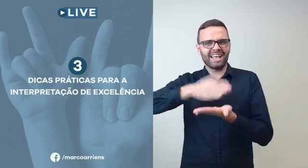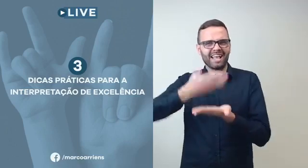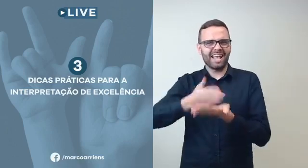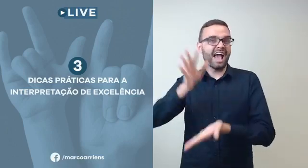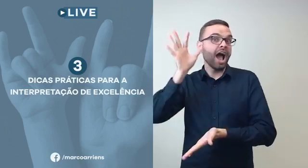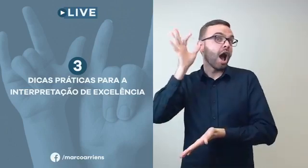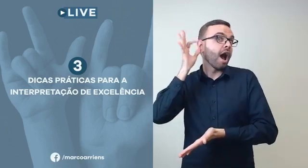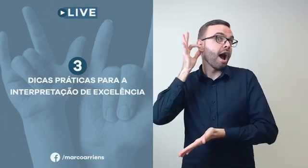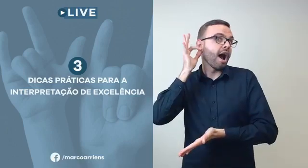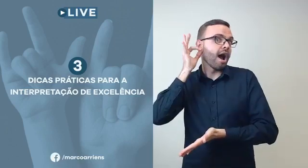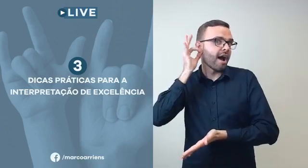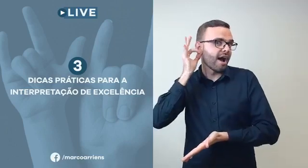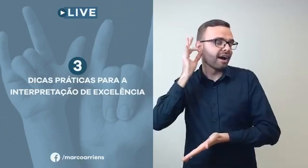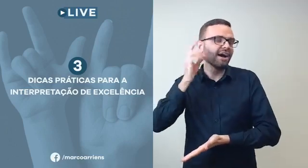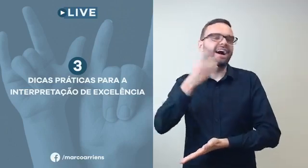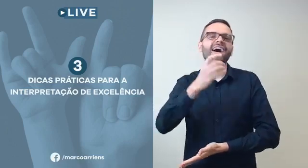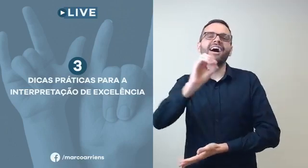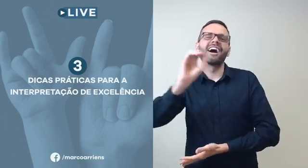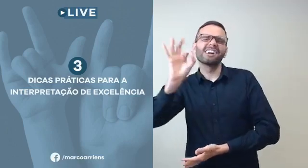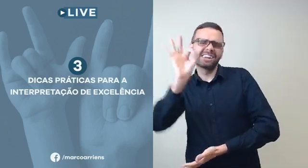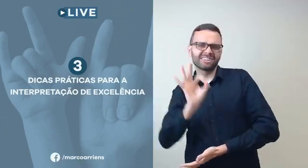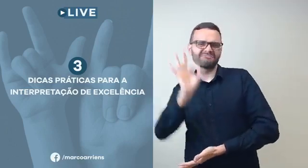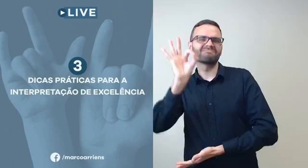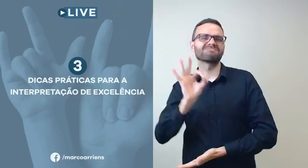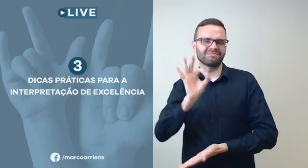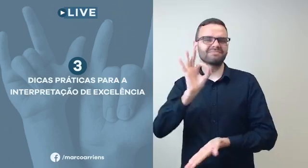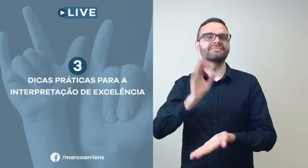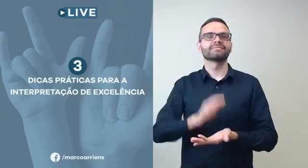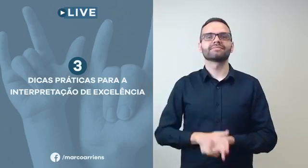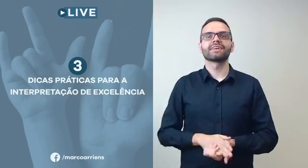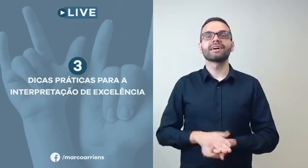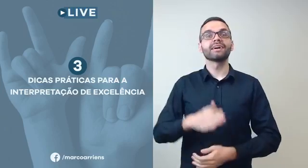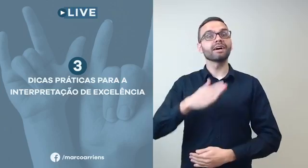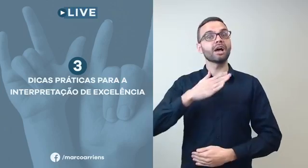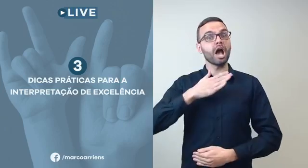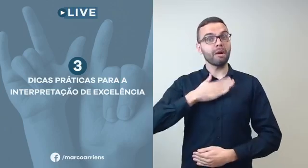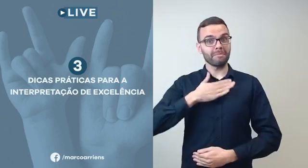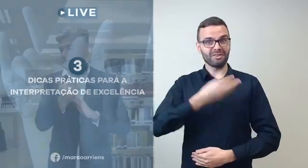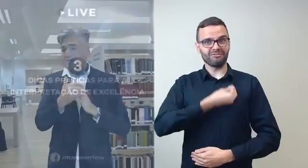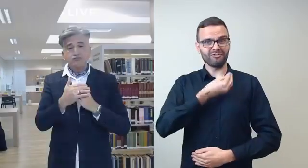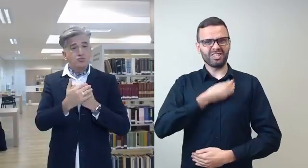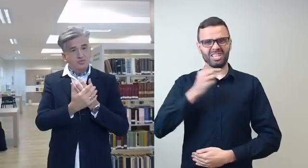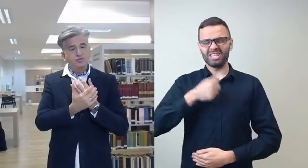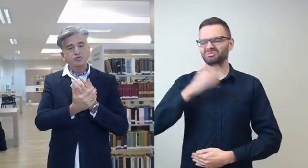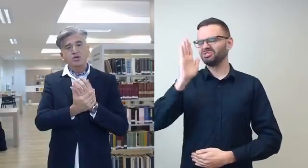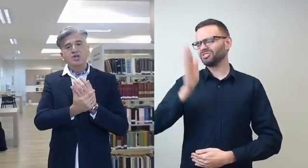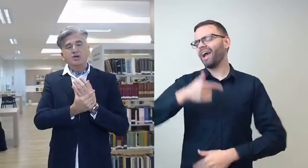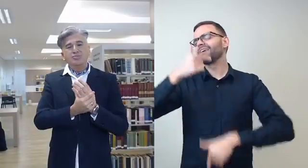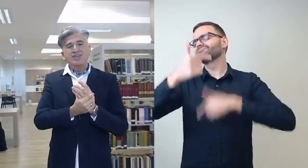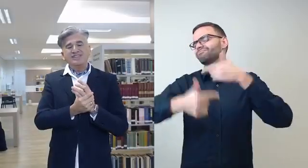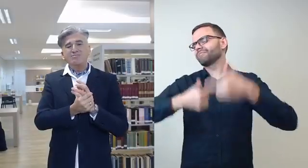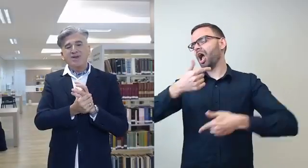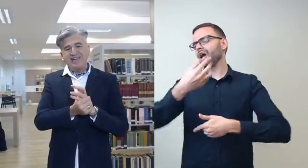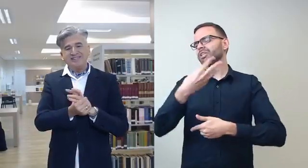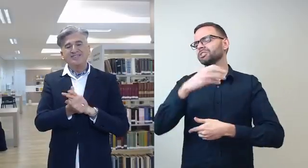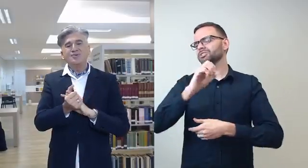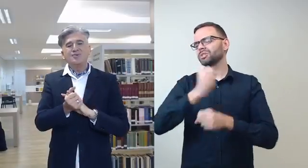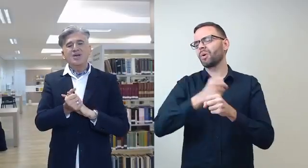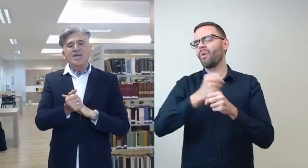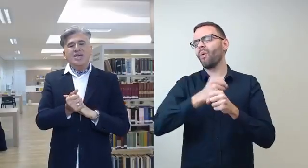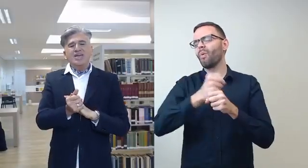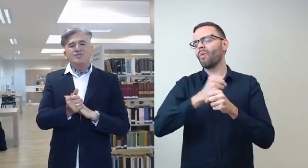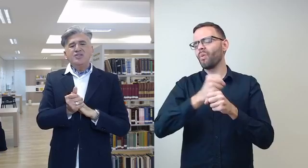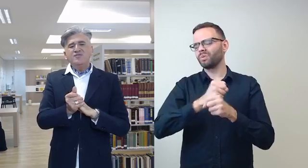de excelência, tá? Nesses meus 38 anos de caminhada aí por esse mundo, por esse